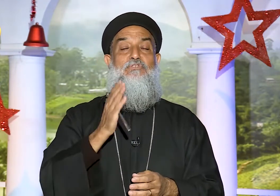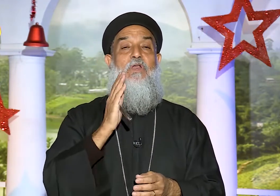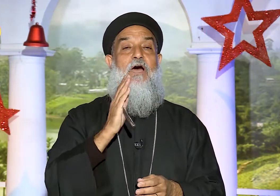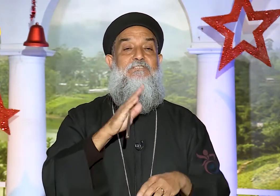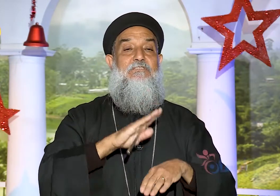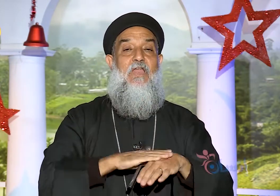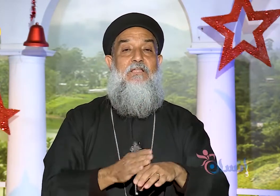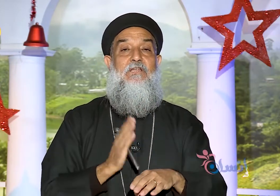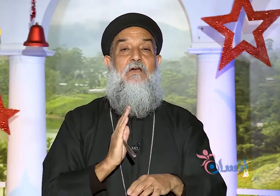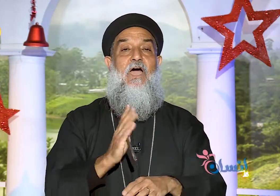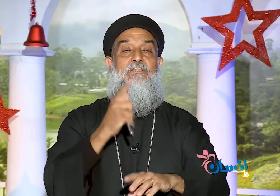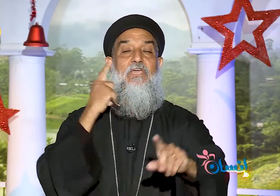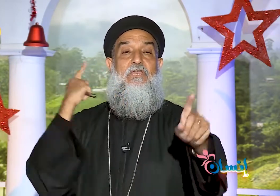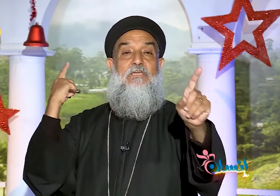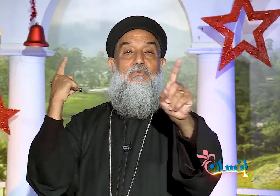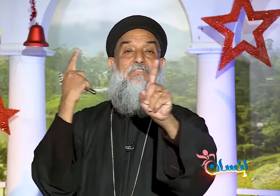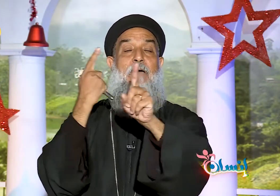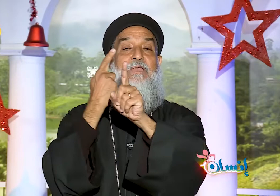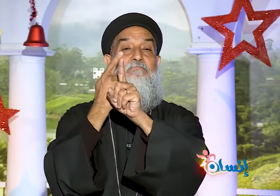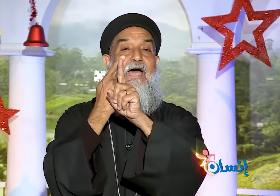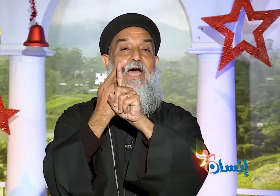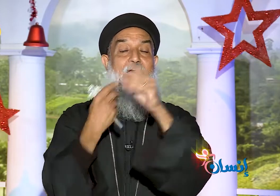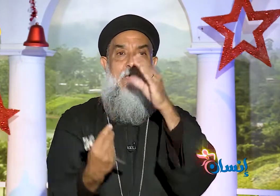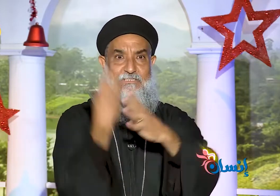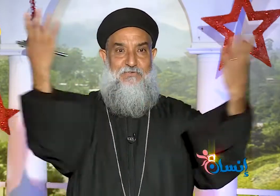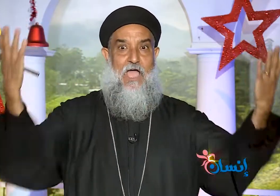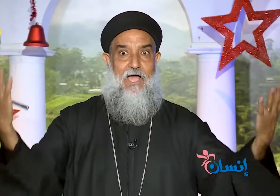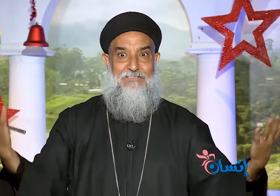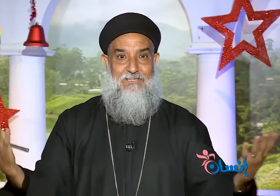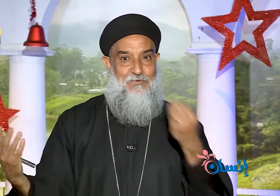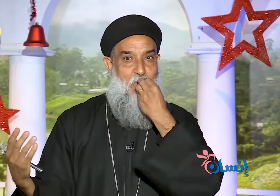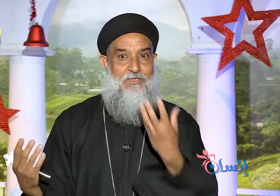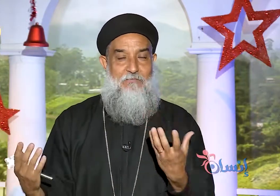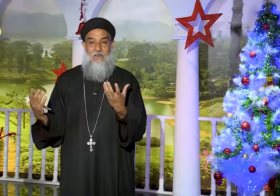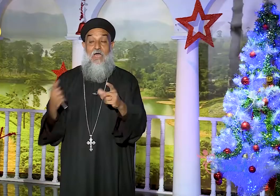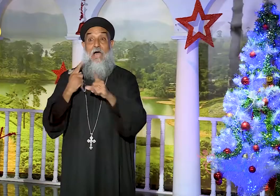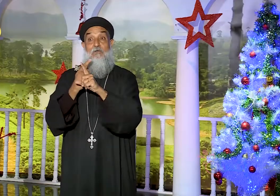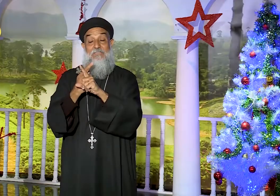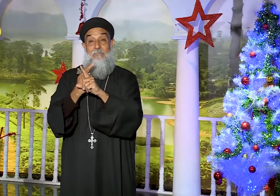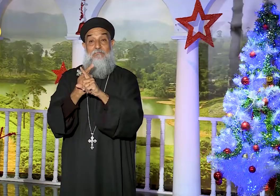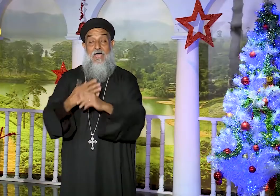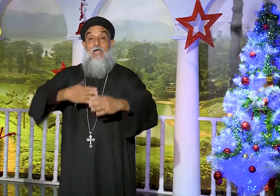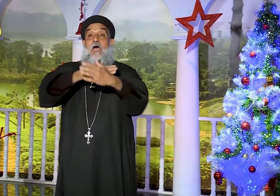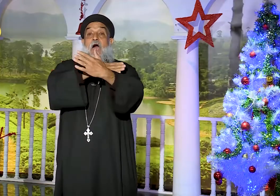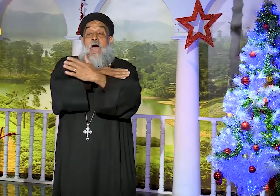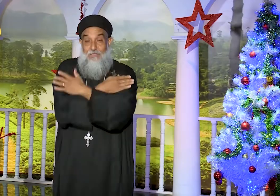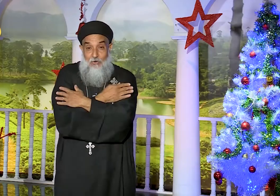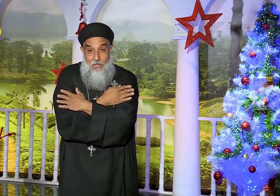بسرعه الست العذراء راحت جريت واتقابلت معاها. بس في حاجه حصلت جميله، اول ما اتقابلت معاها هتاخدها في